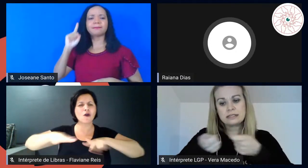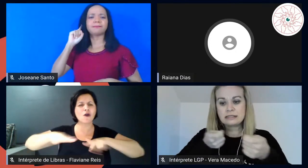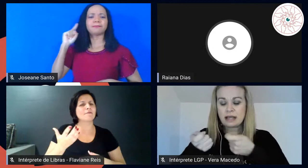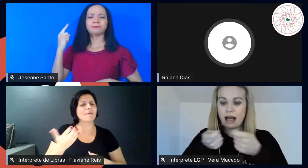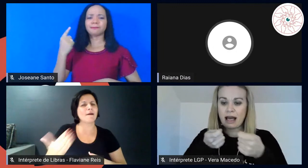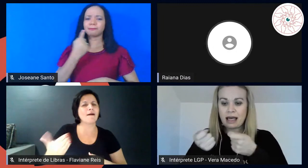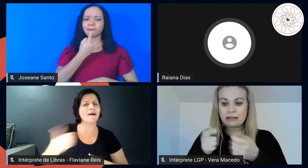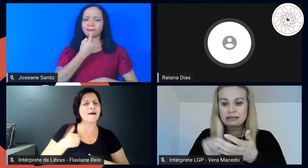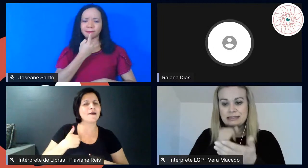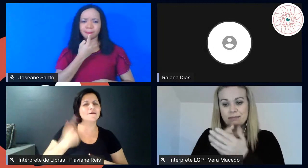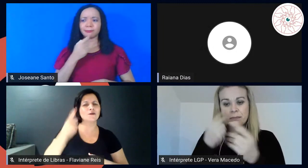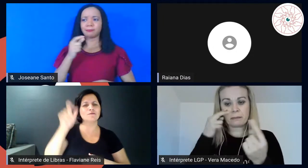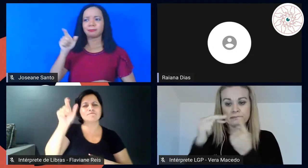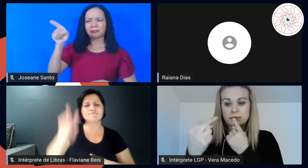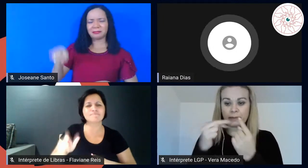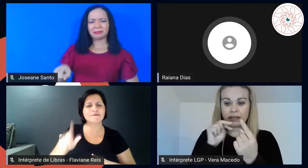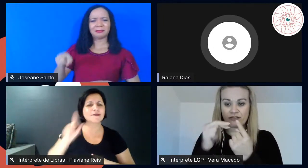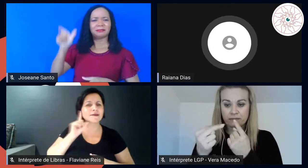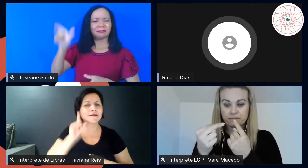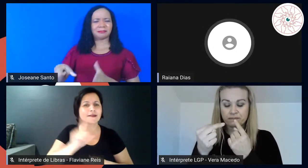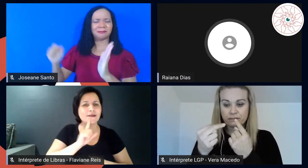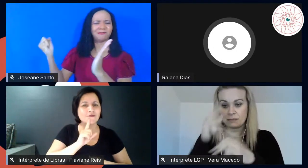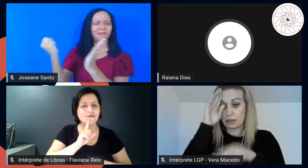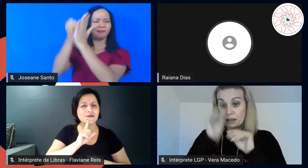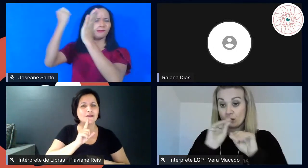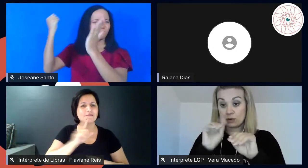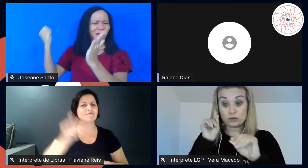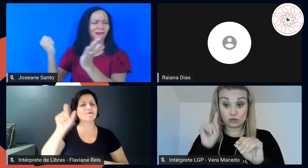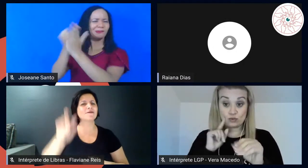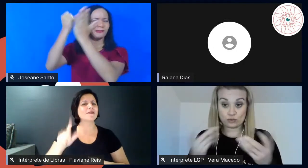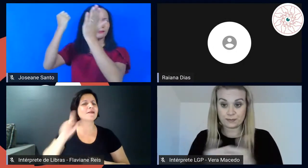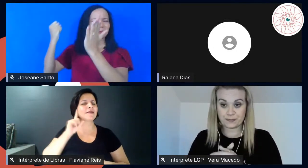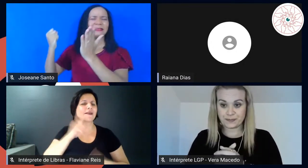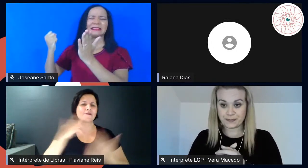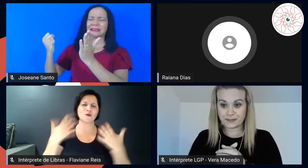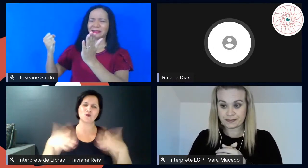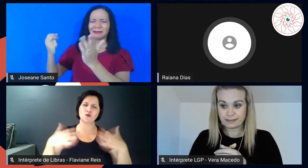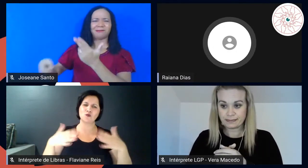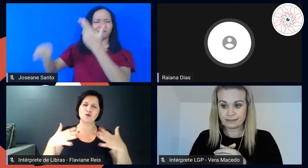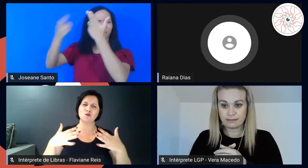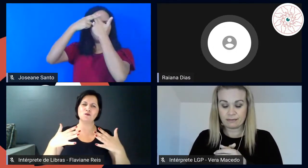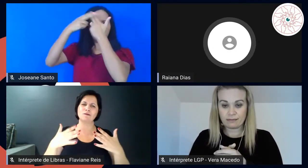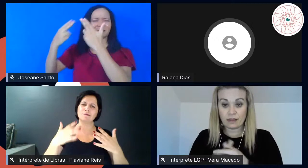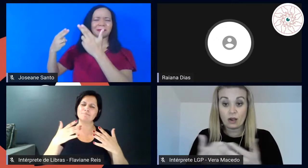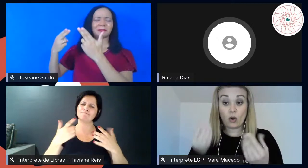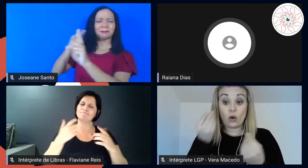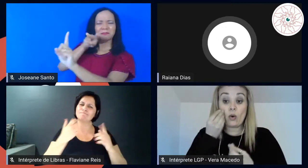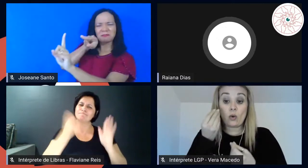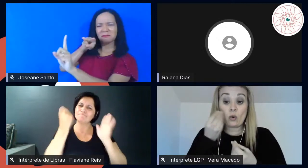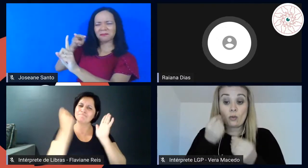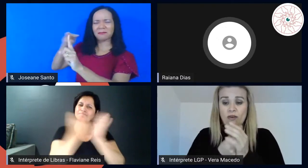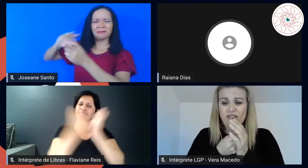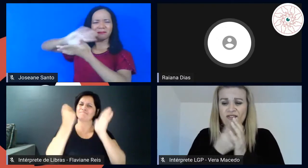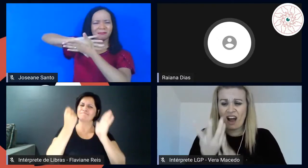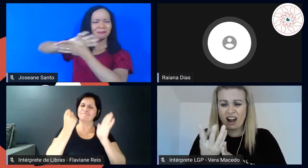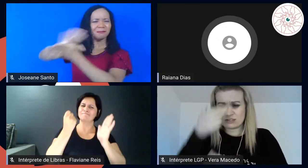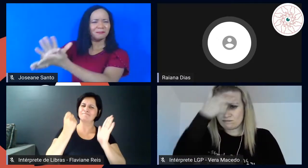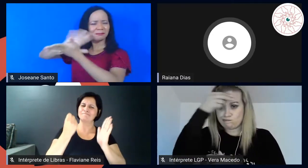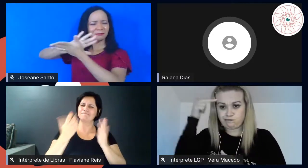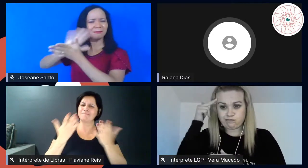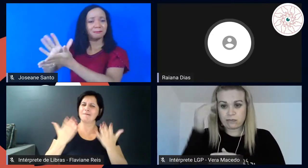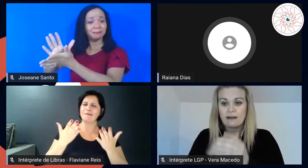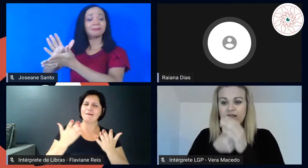dentro da perspectiva da educação dos surdos. visto que vários estigmas eles